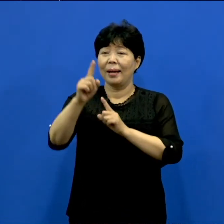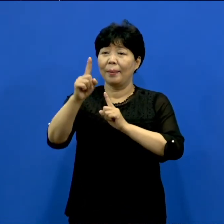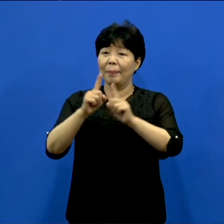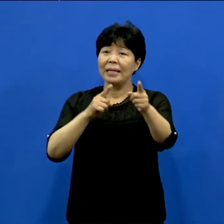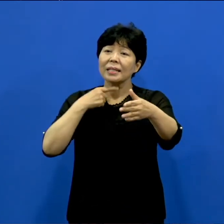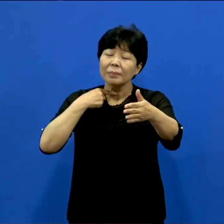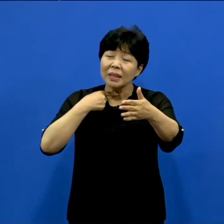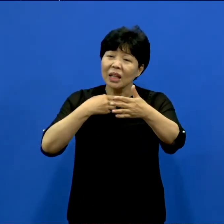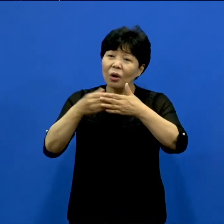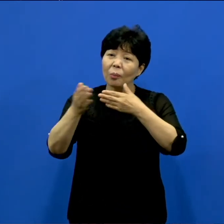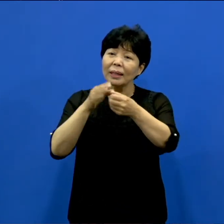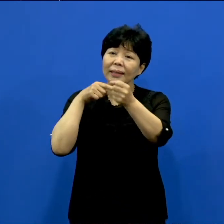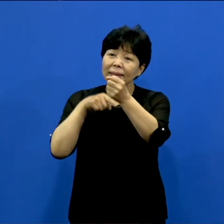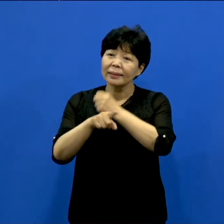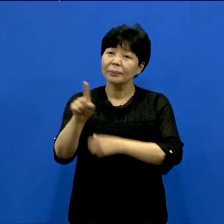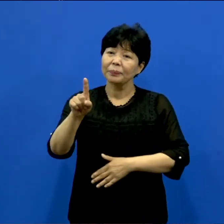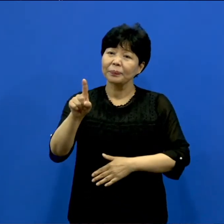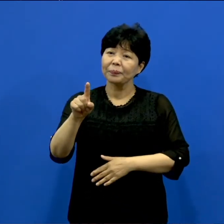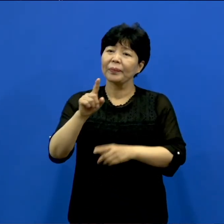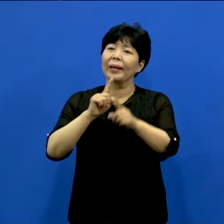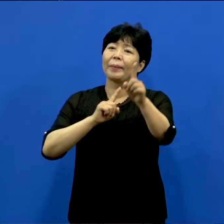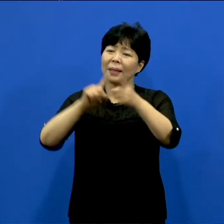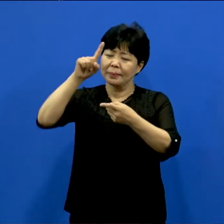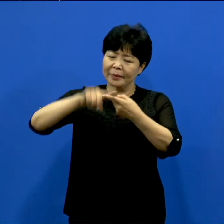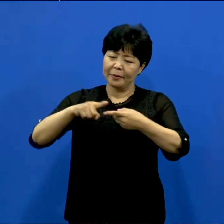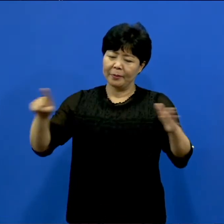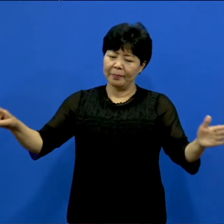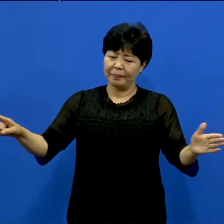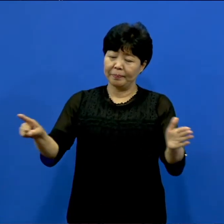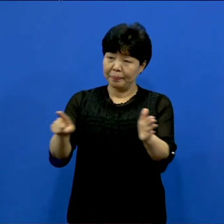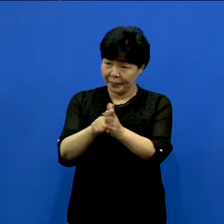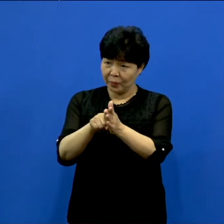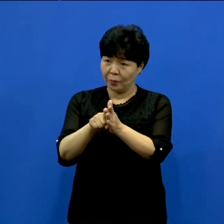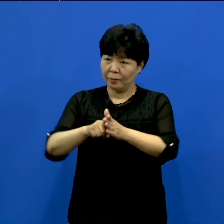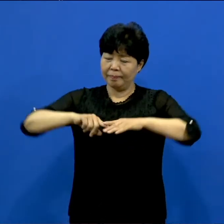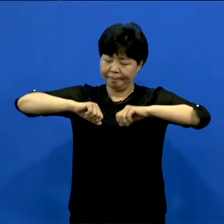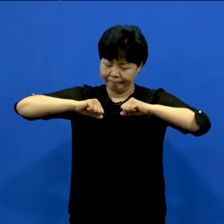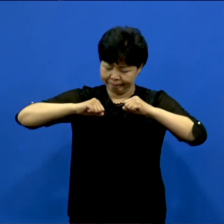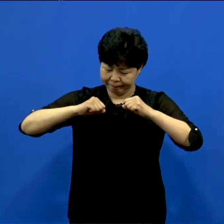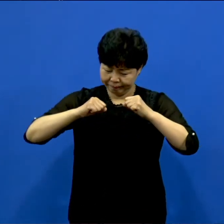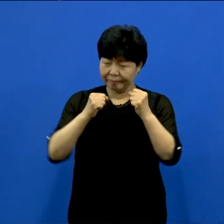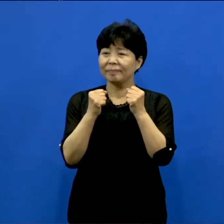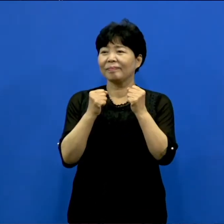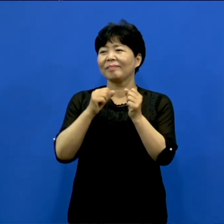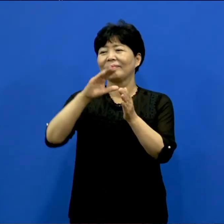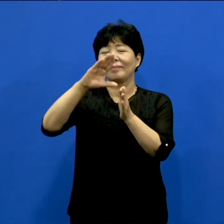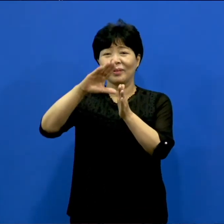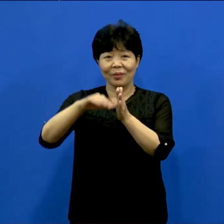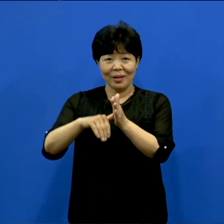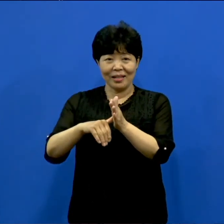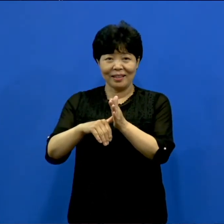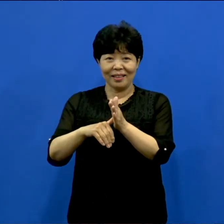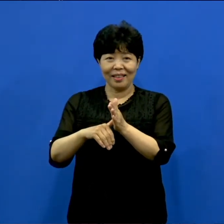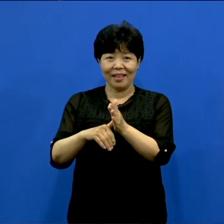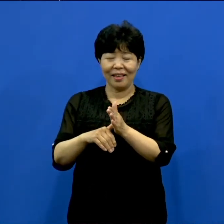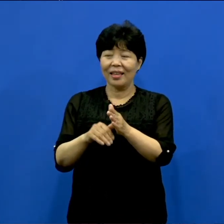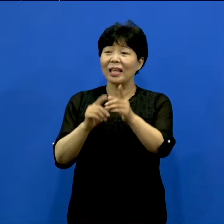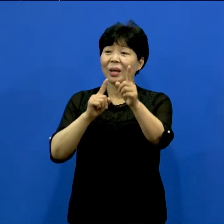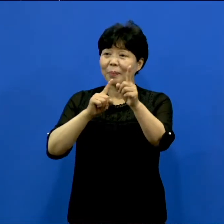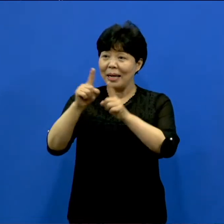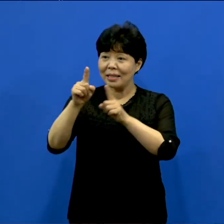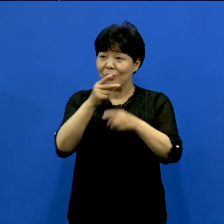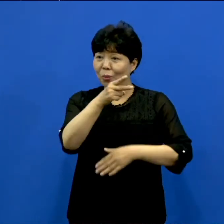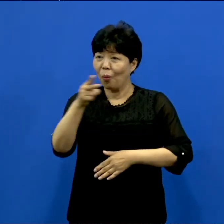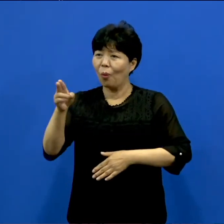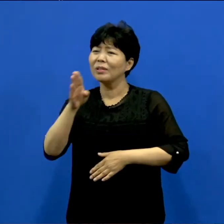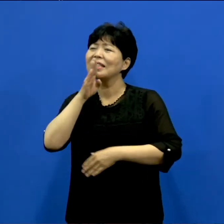말은 하나님의 말씀을 믿고 그 말씀대로 순종할 때 그 말씀이 참 진리구나라고 하는